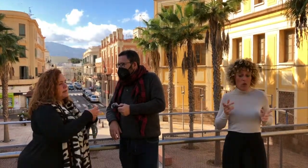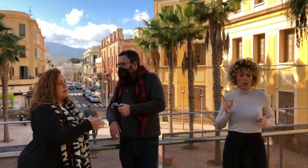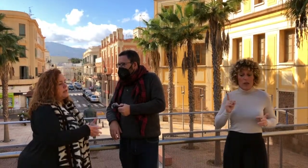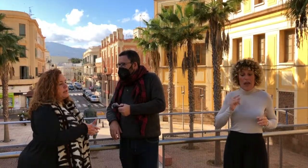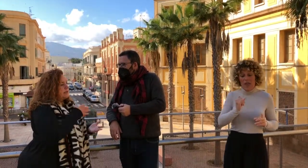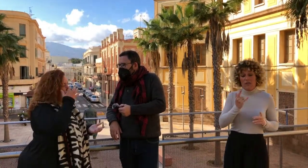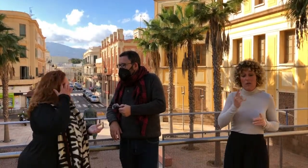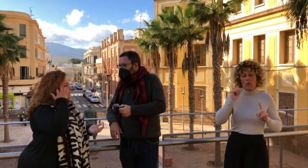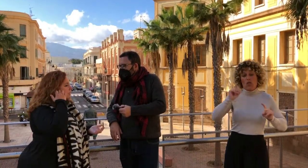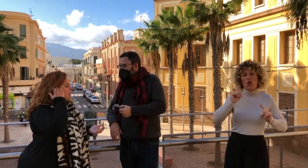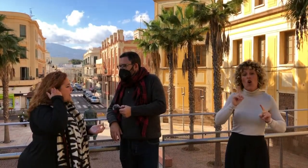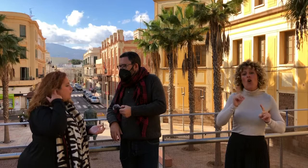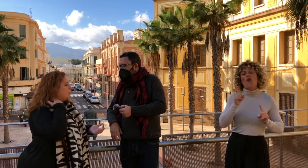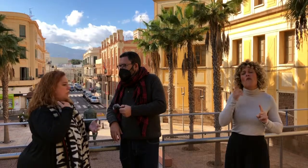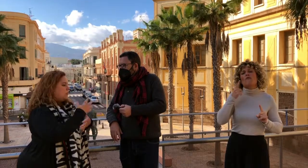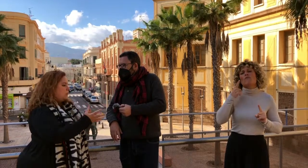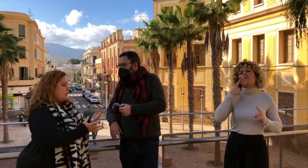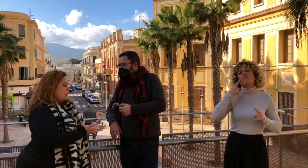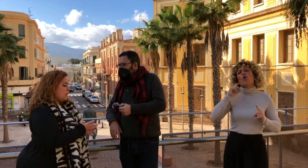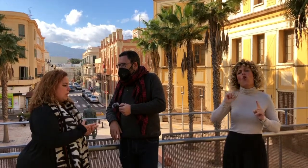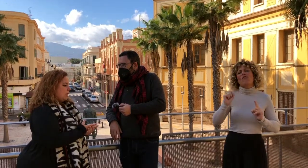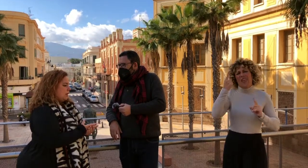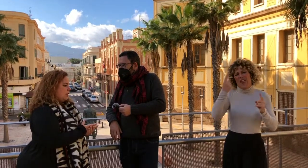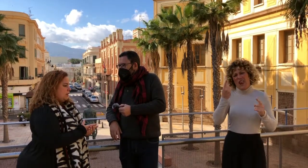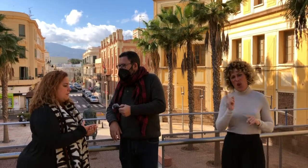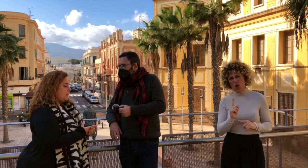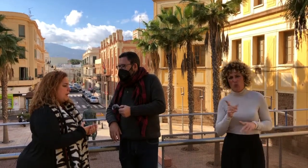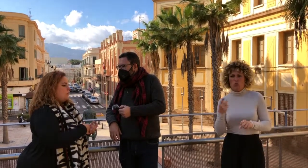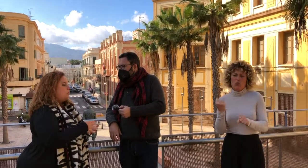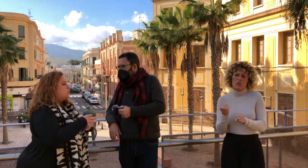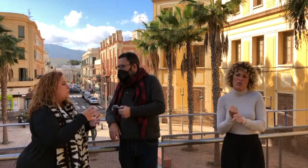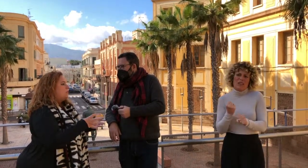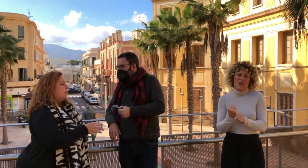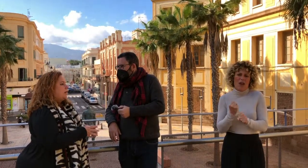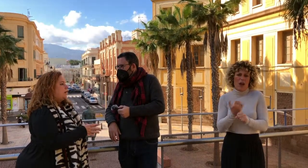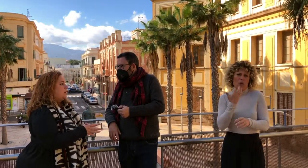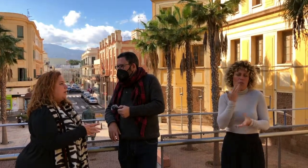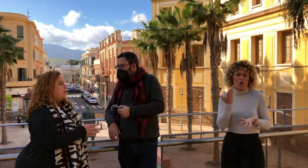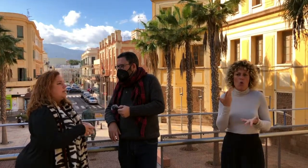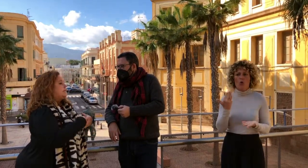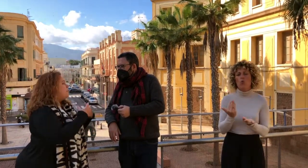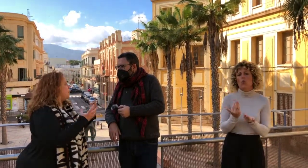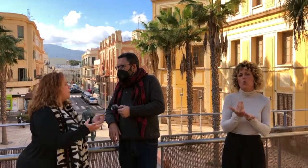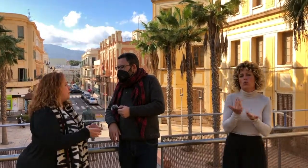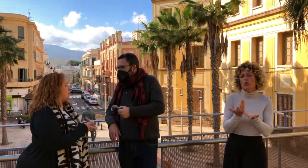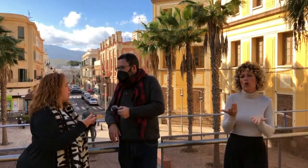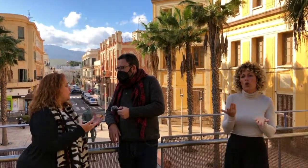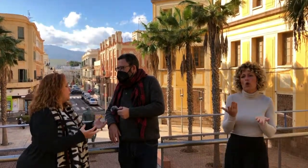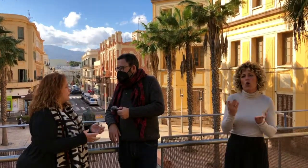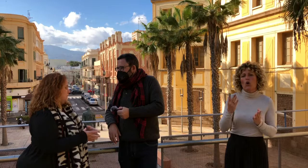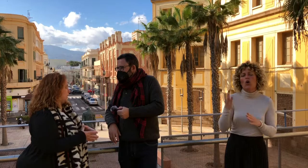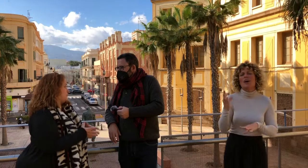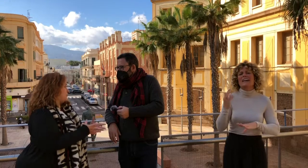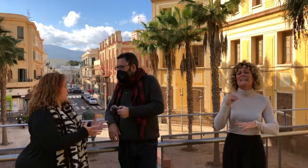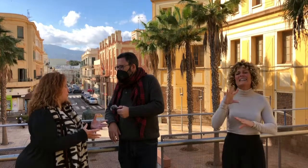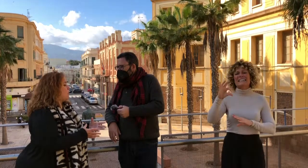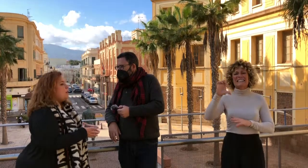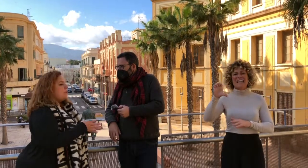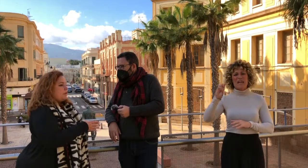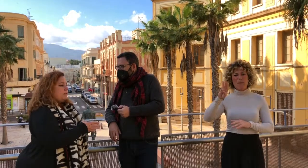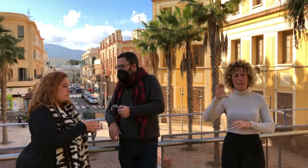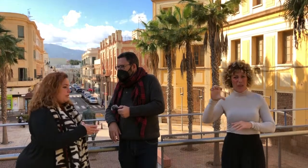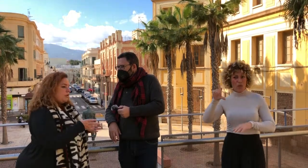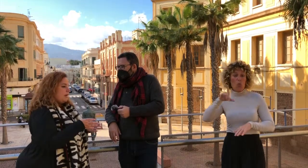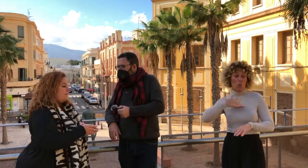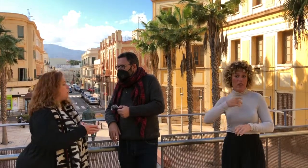formal, que si también trabajas como en un curso del SEPE, puedes trabajar como intérprete, que es formación,